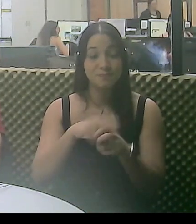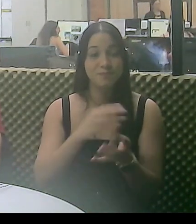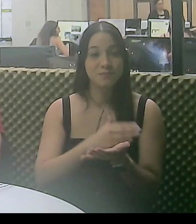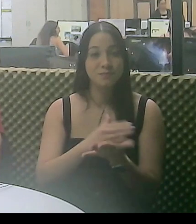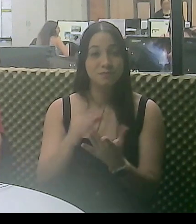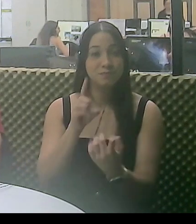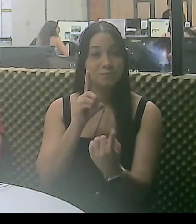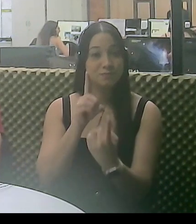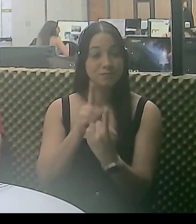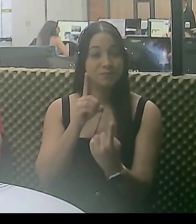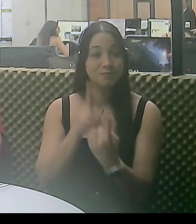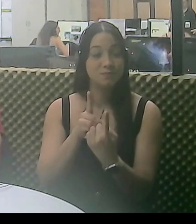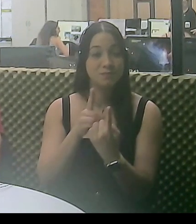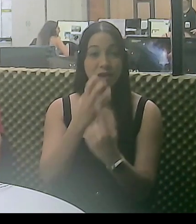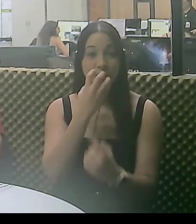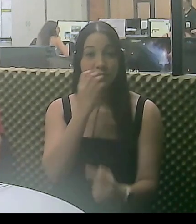Prieto.